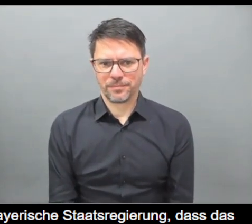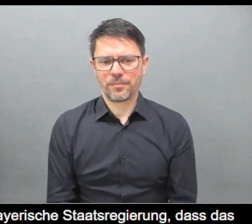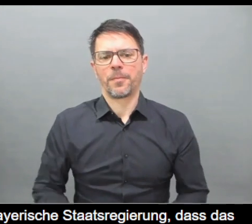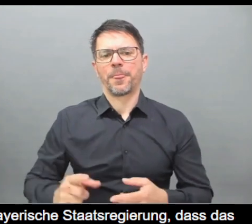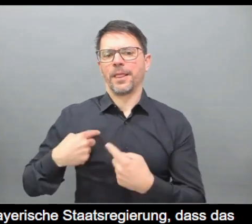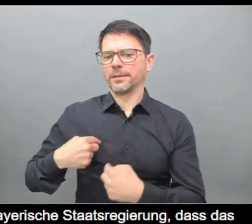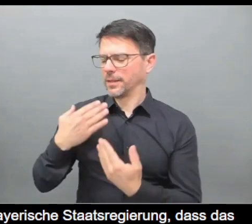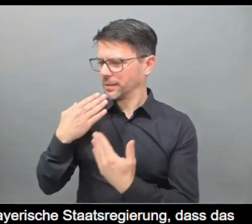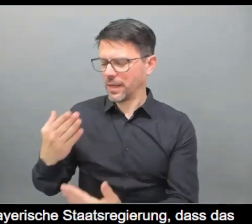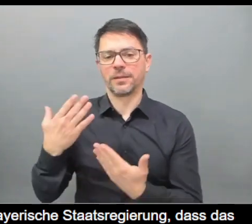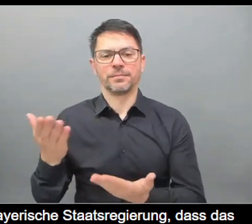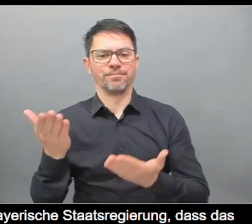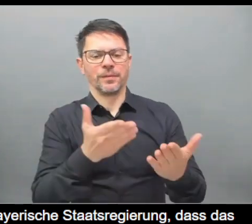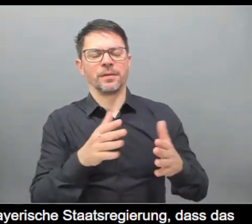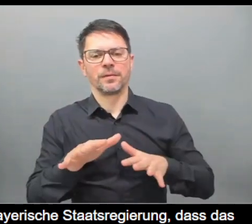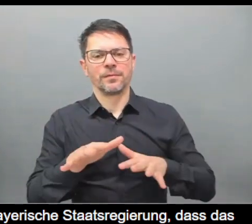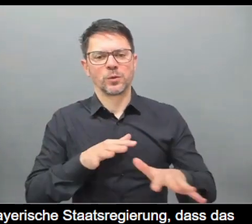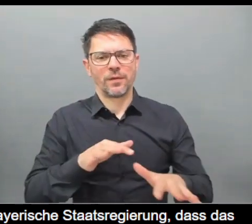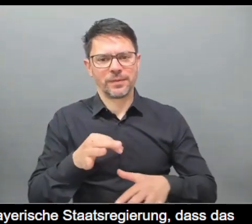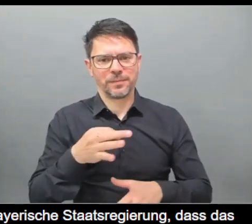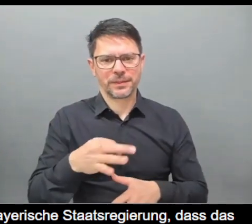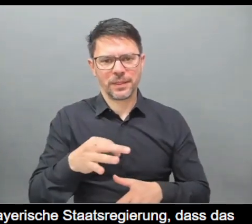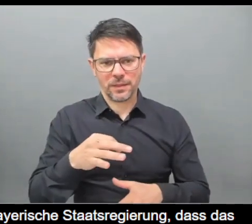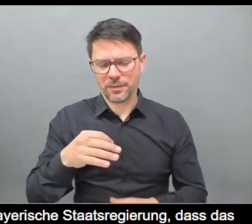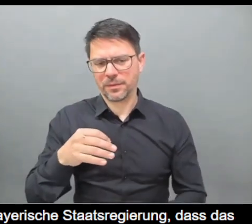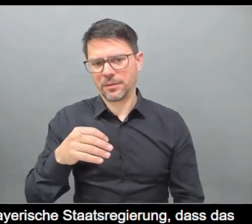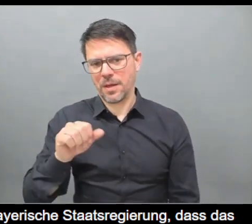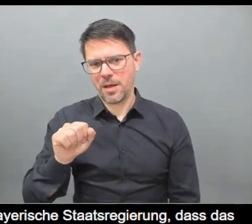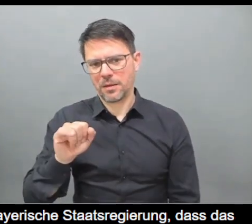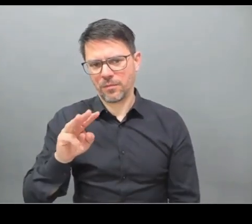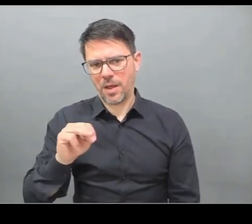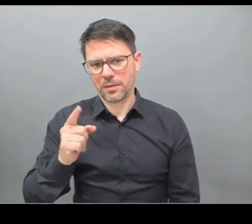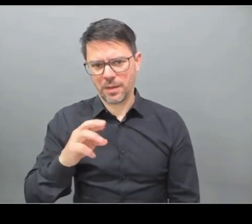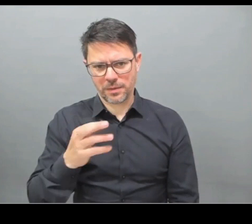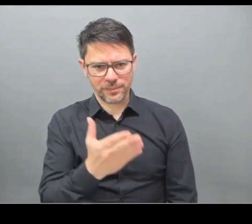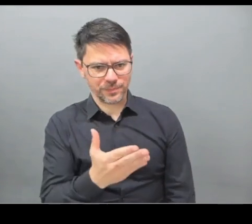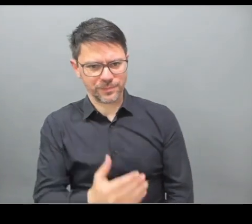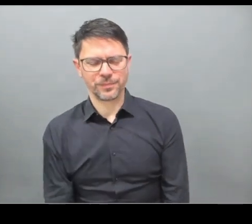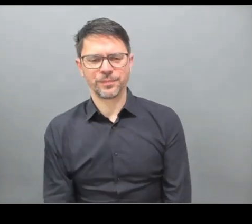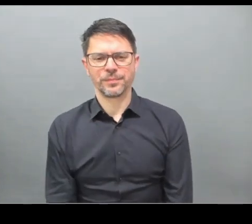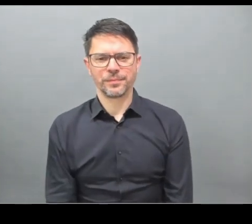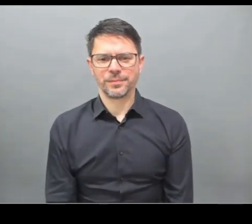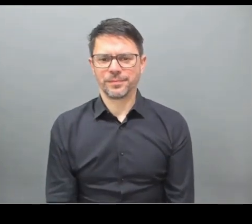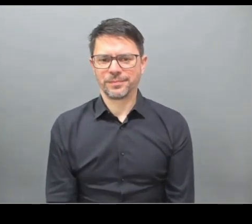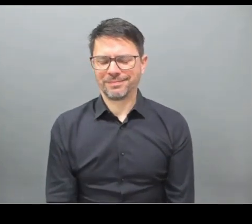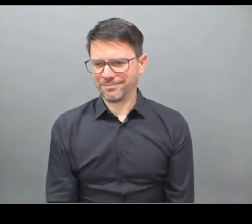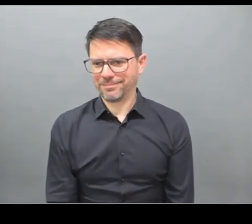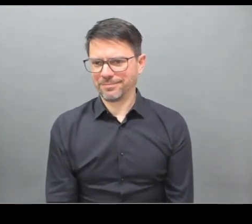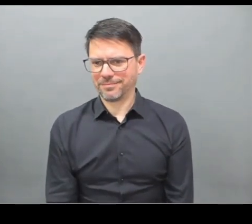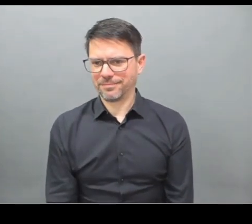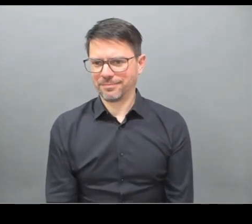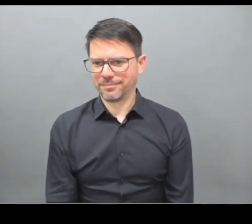wurden. Sie wissen ja, dass wir 100 Stellen zusätzlich einsetzen wollen, um die regionale